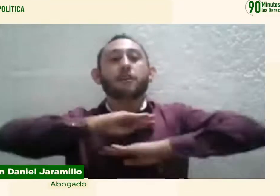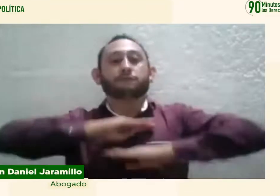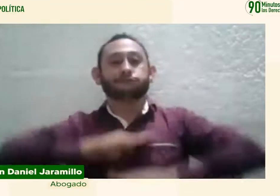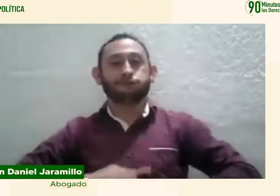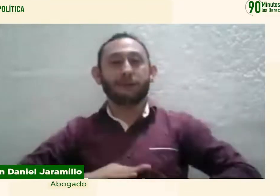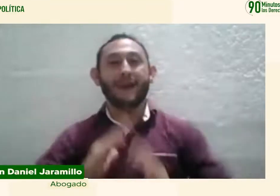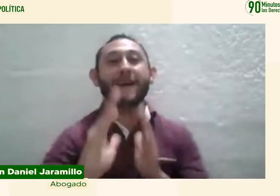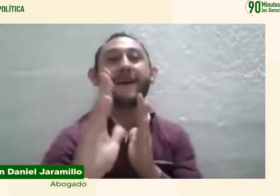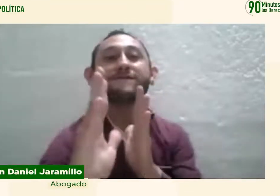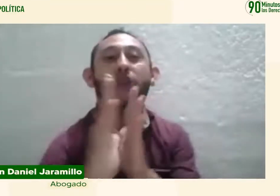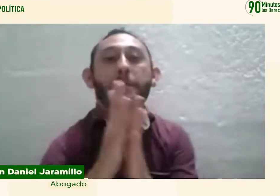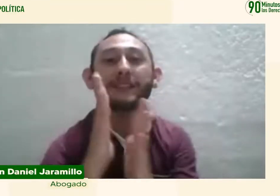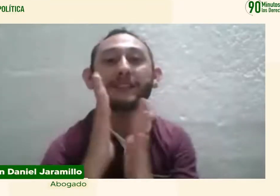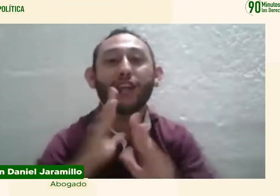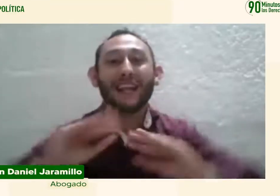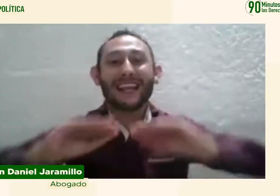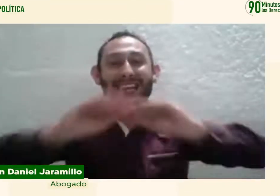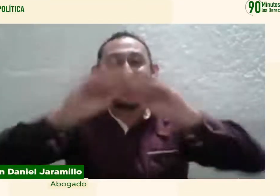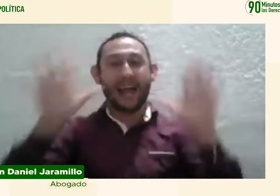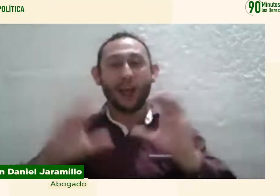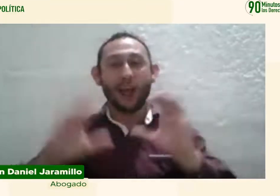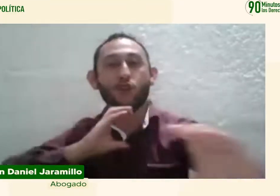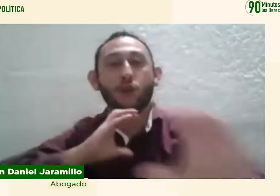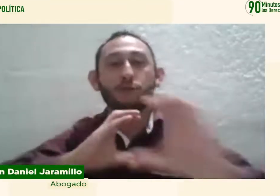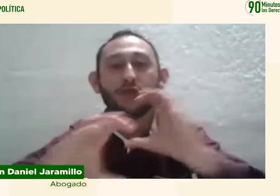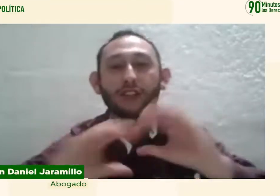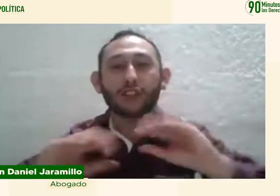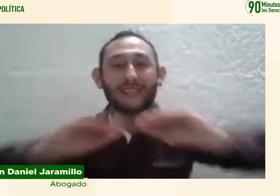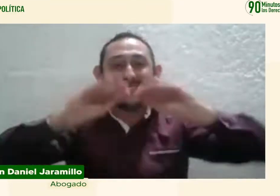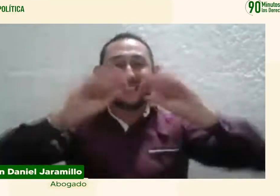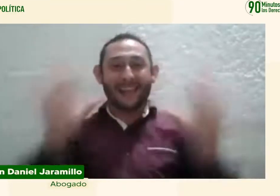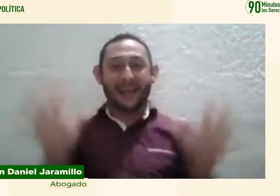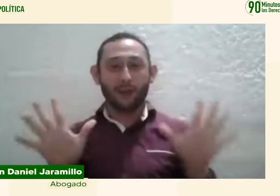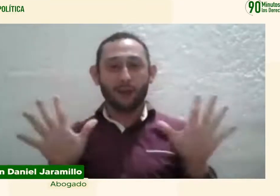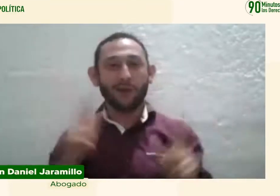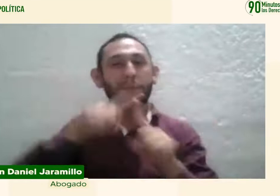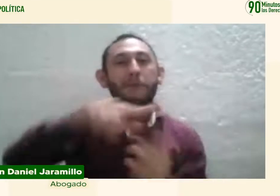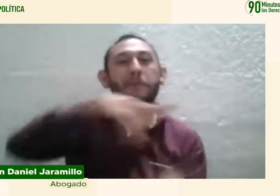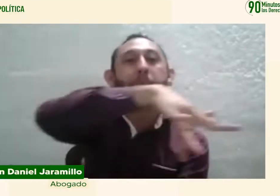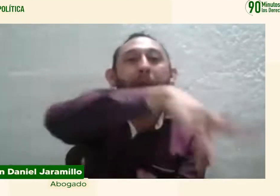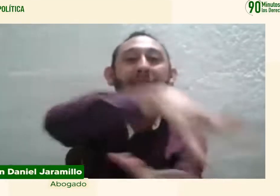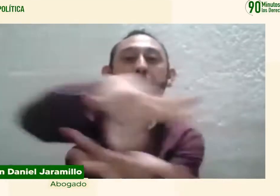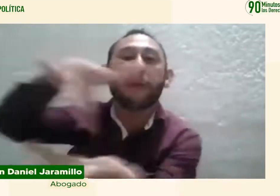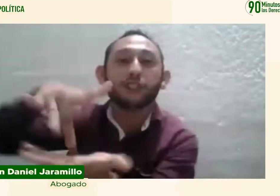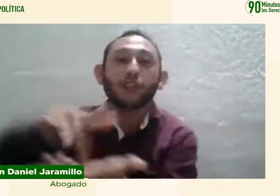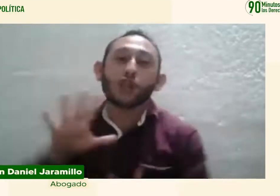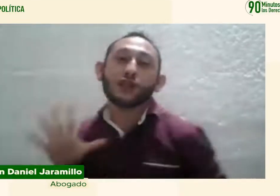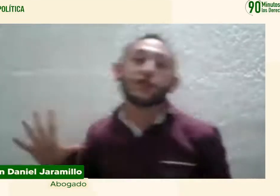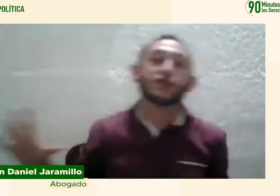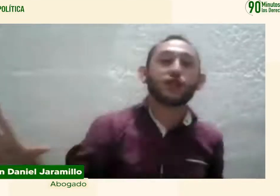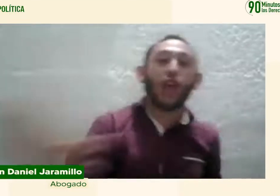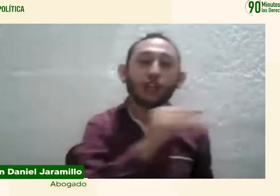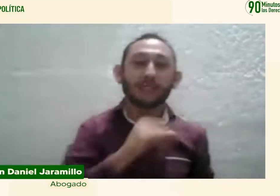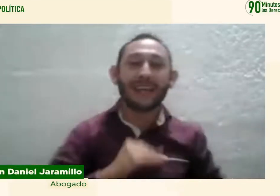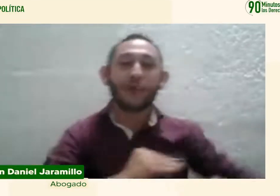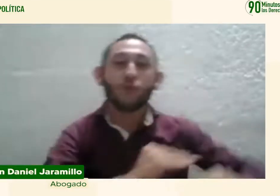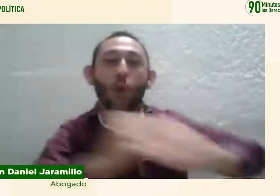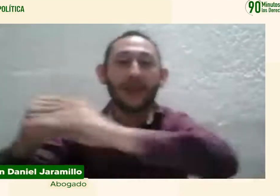participación y podernos dar esta información de manera clara comunicarlo de manera clara hablando con